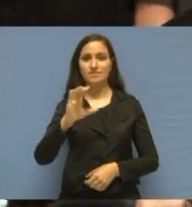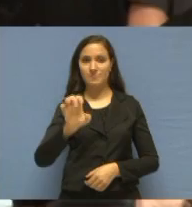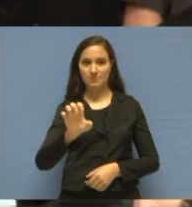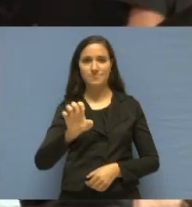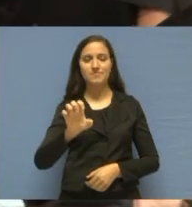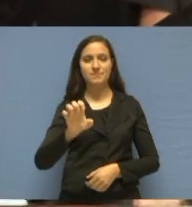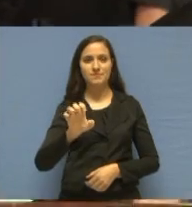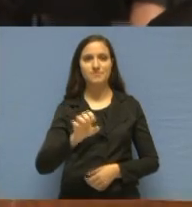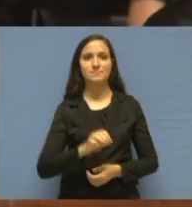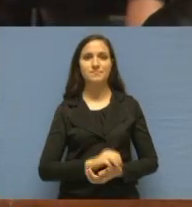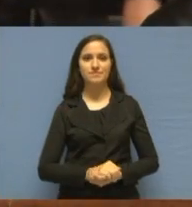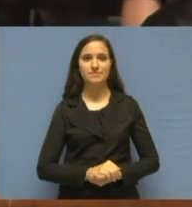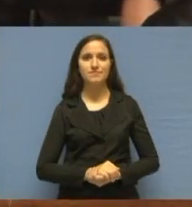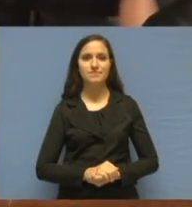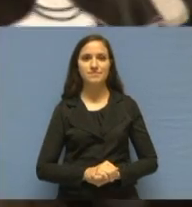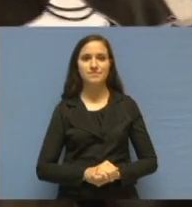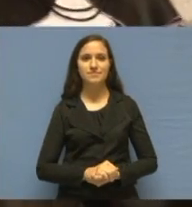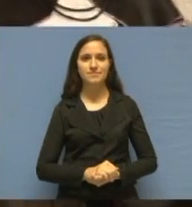Rocha Vieira de Melo.